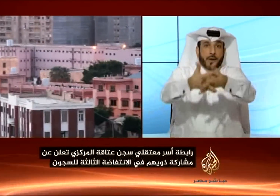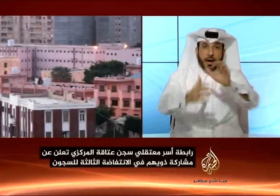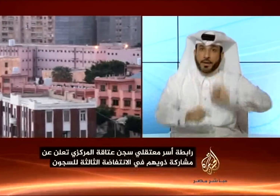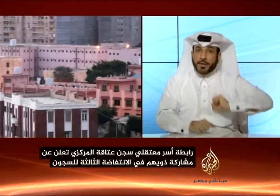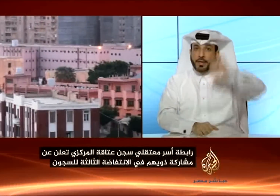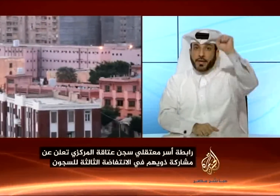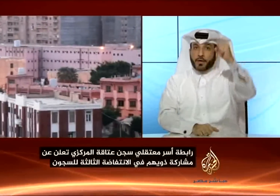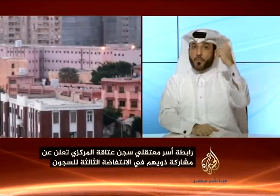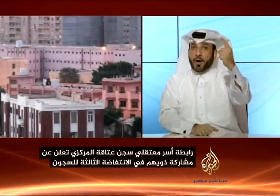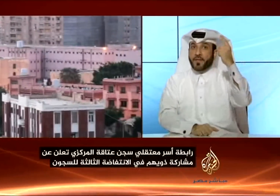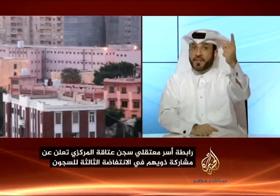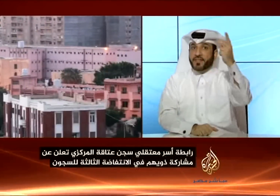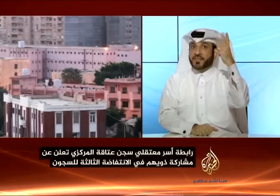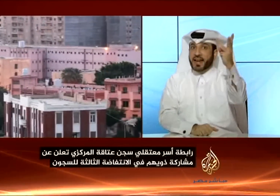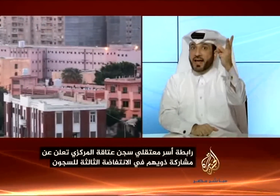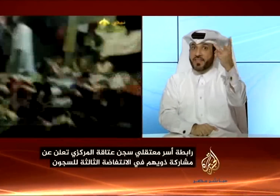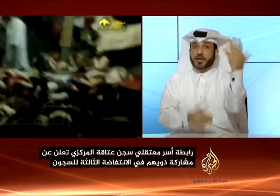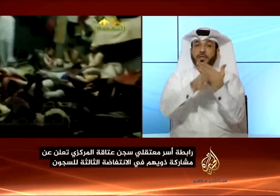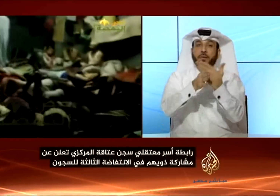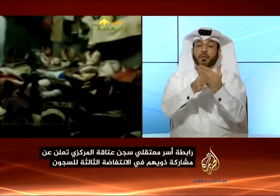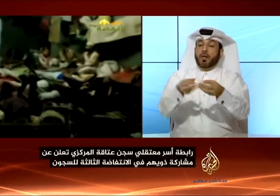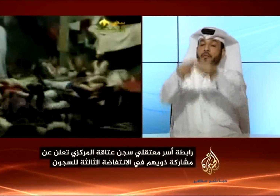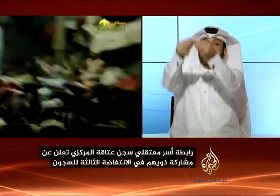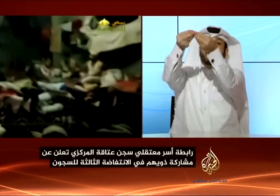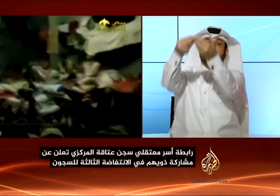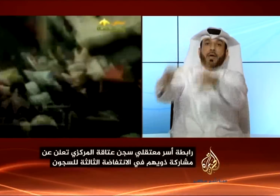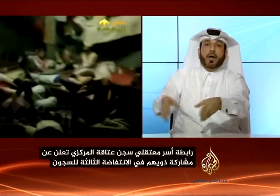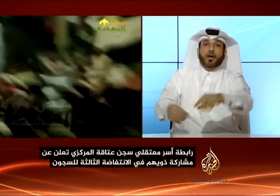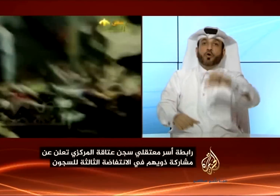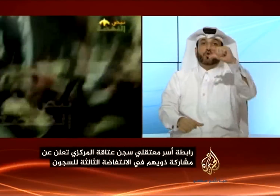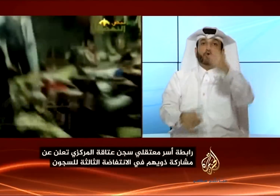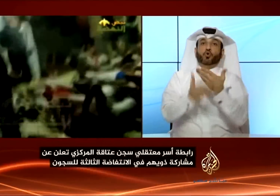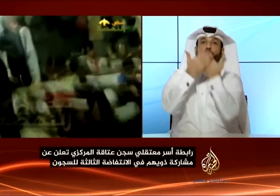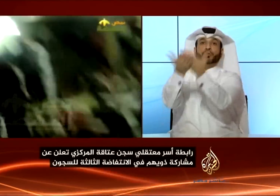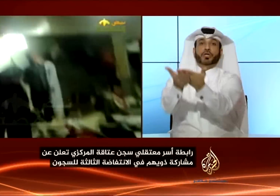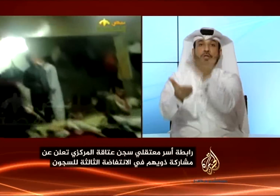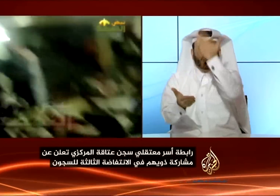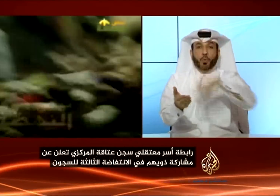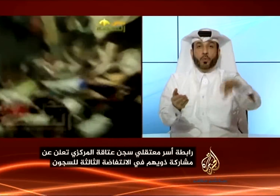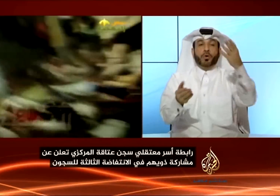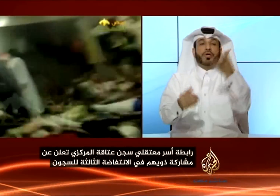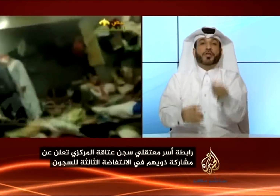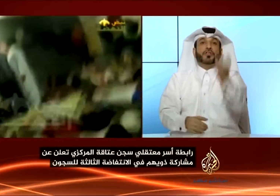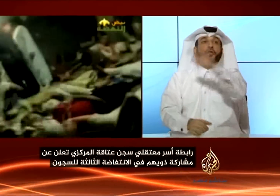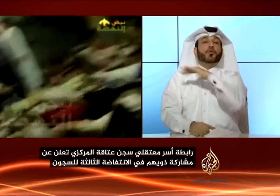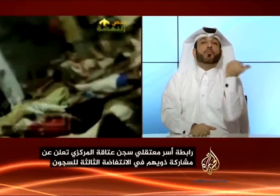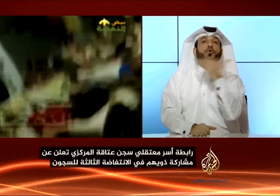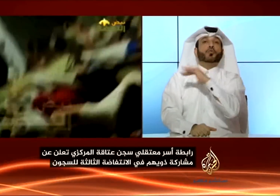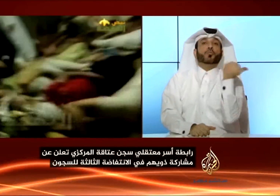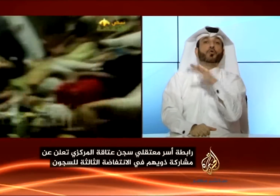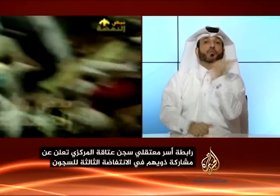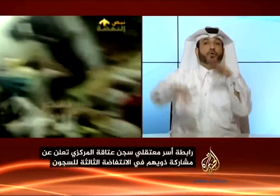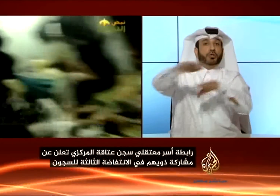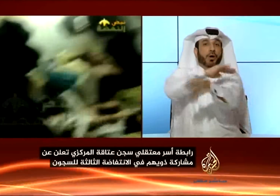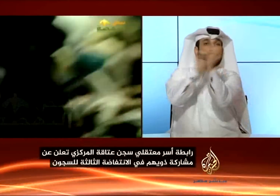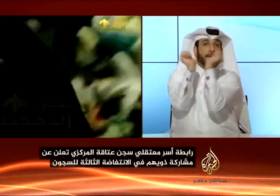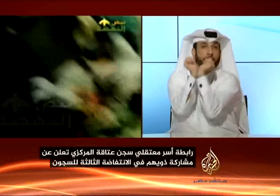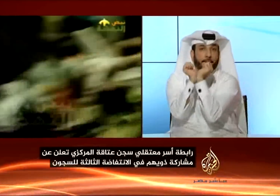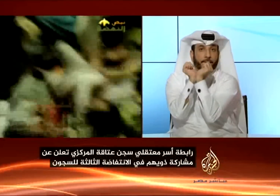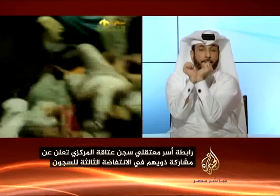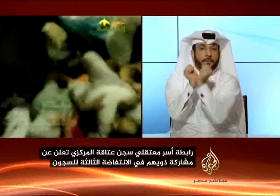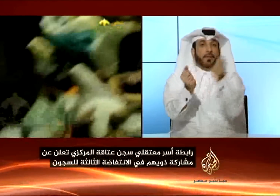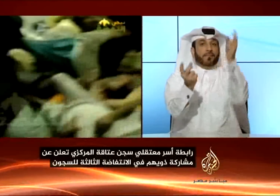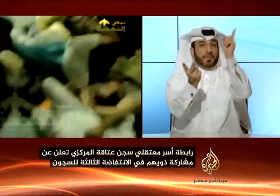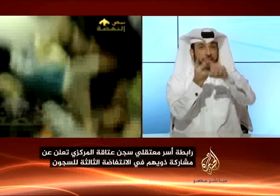الثالثه تعود الى الاوضاع المترديه والاهمال الطبي الذي يتسبب في وفاه المعتقلين